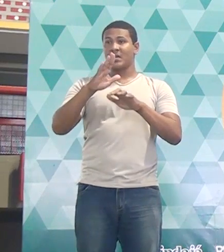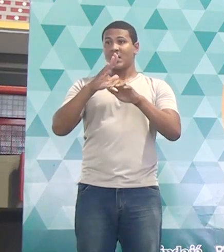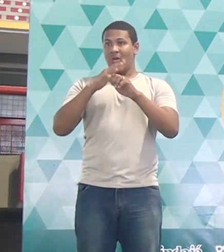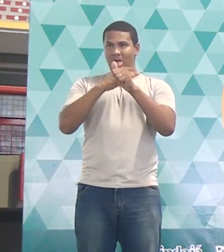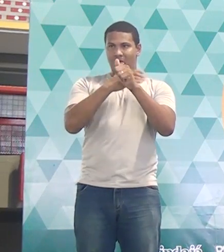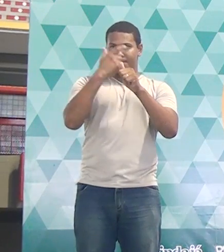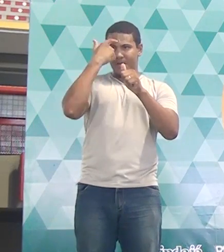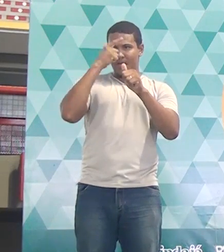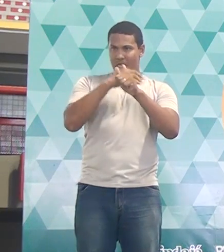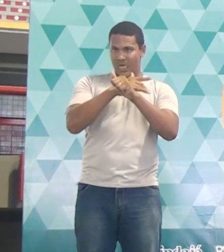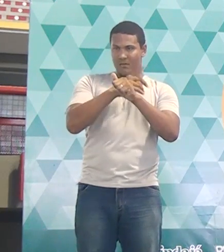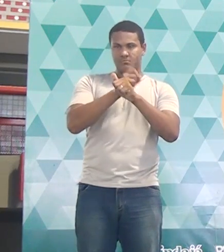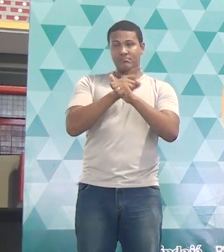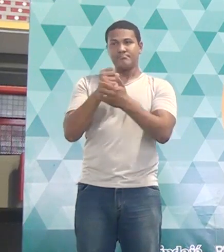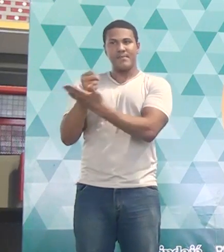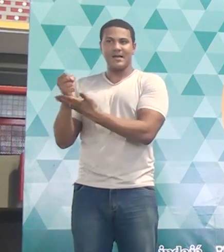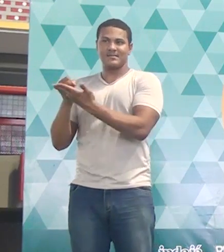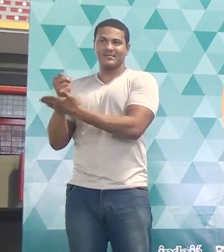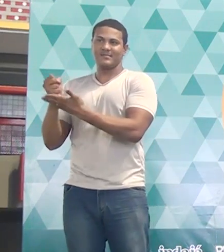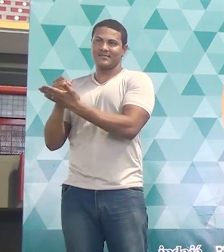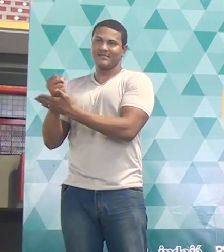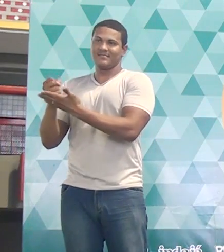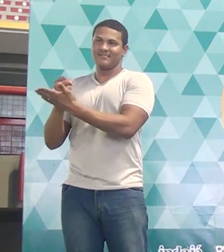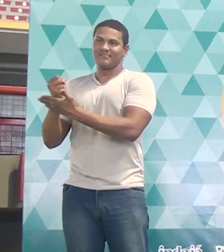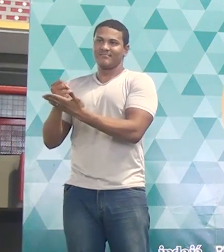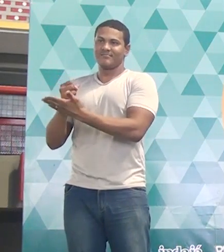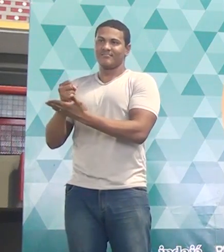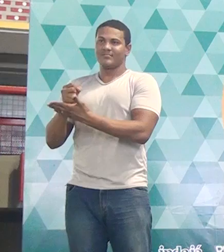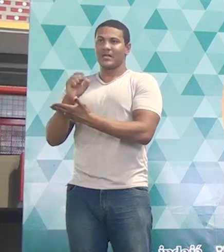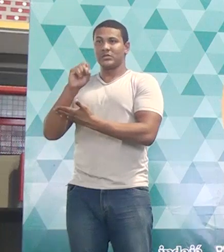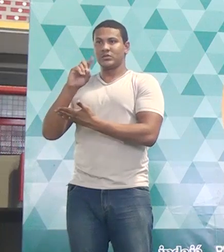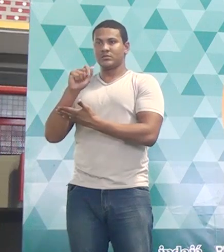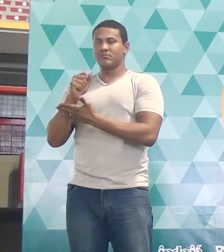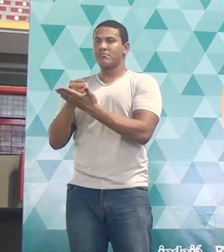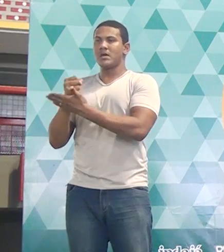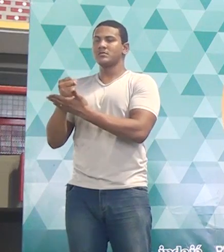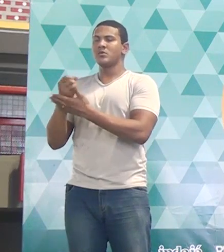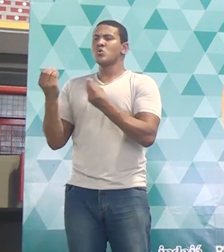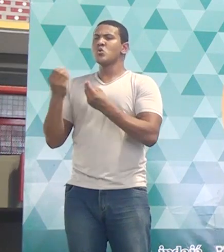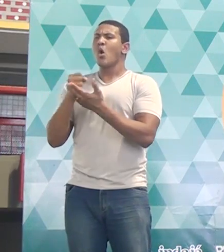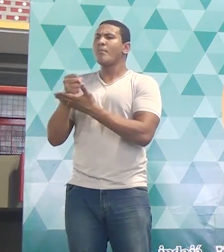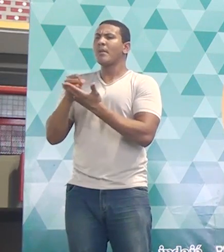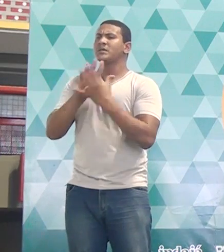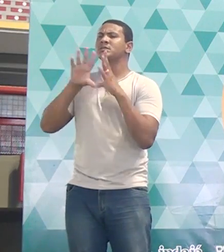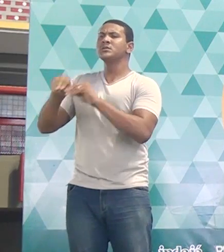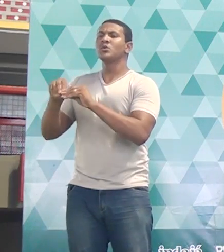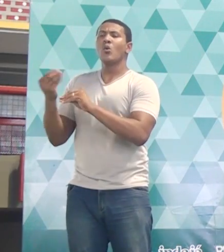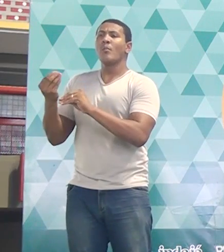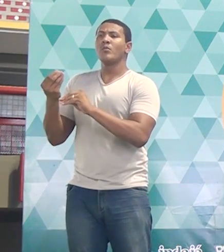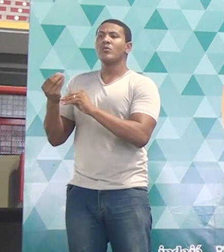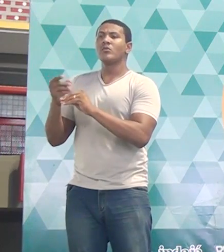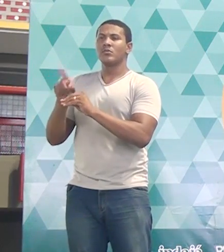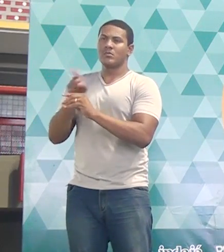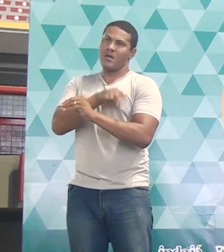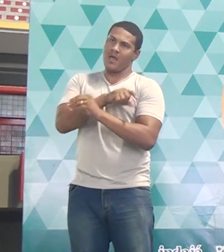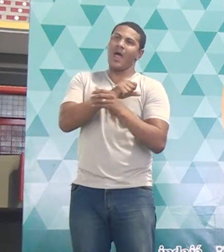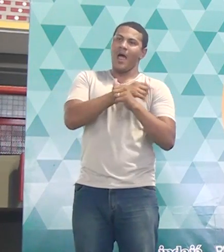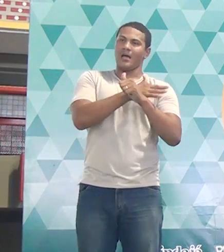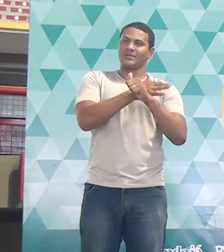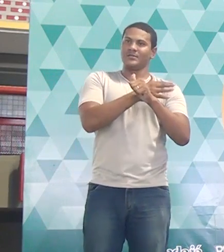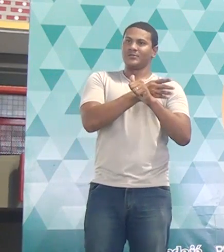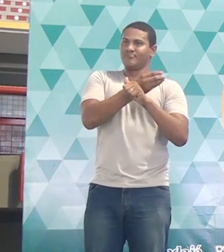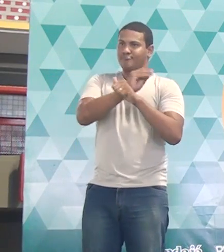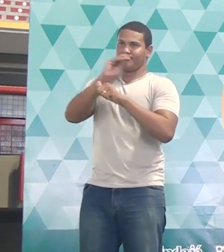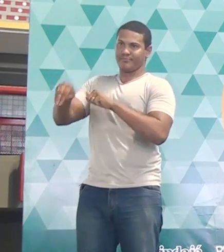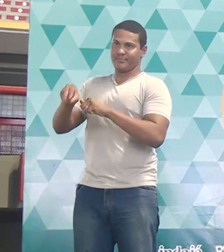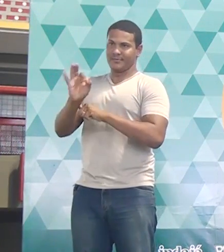hidróxido de sódio, é base. Segundo passo, como eu neutralizo uma base? Ácido. Terceiro ponto, o